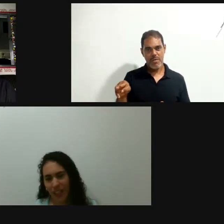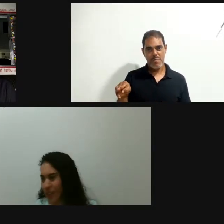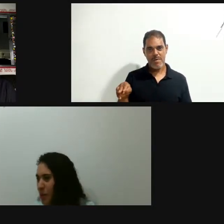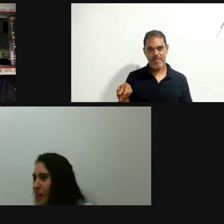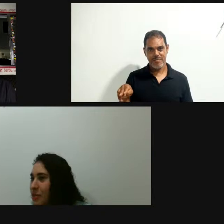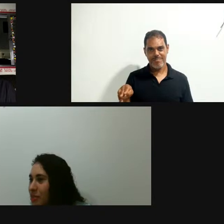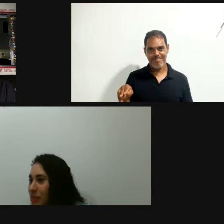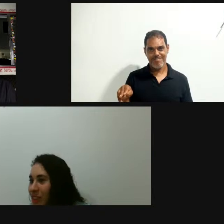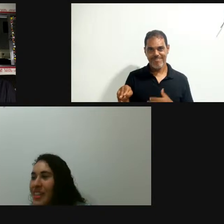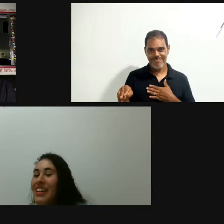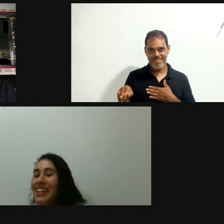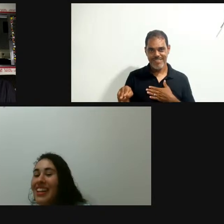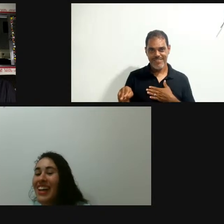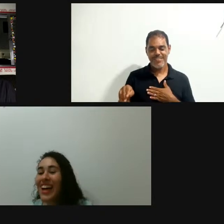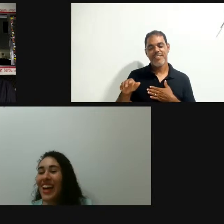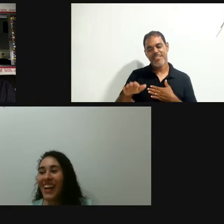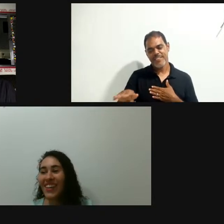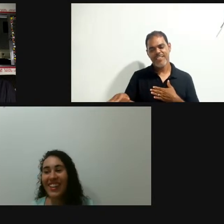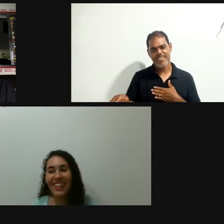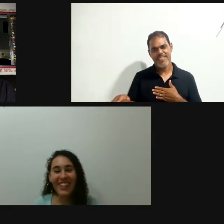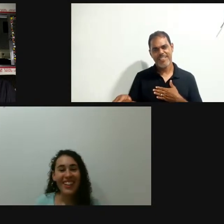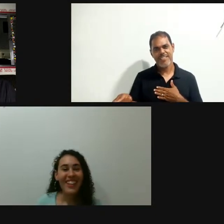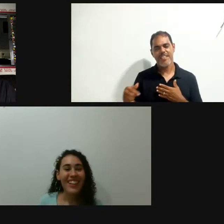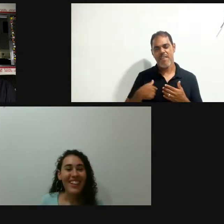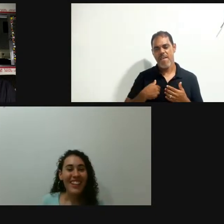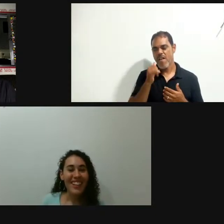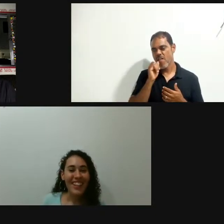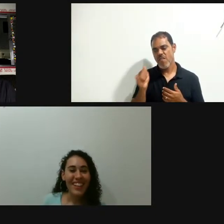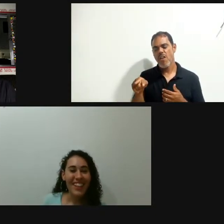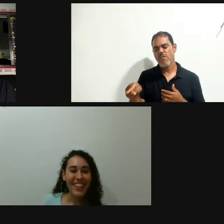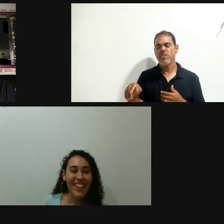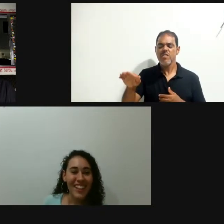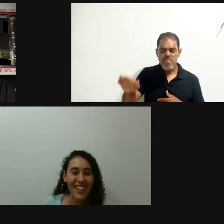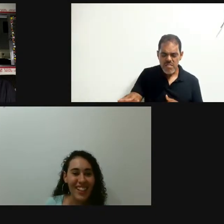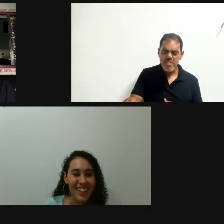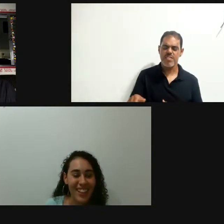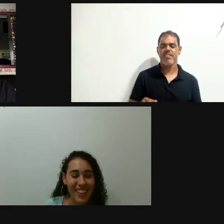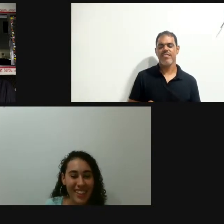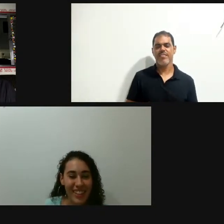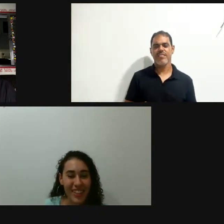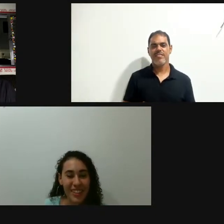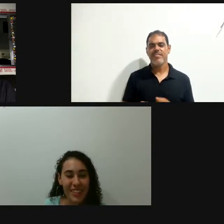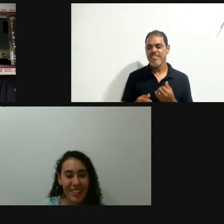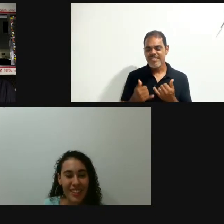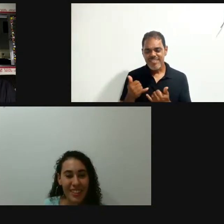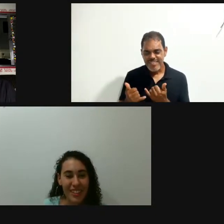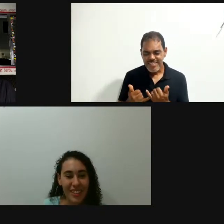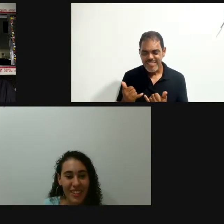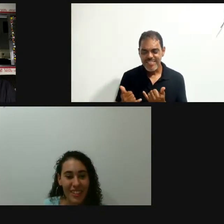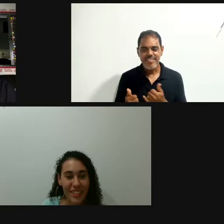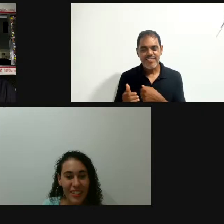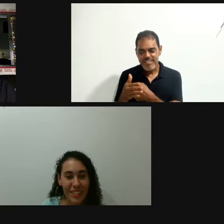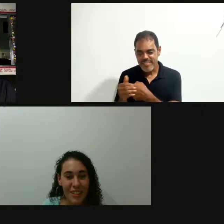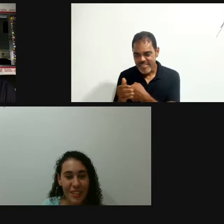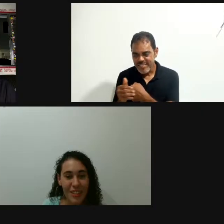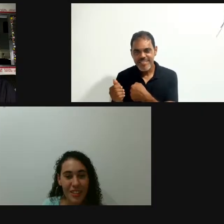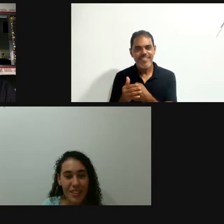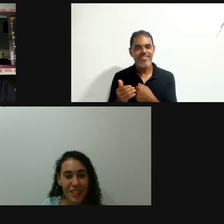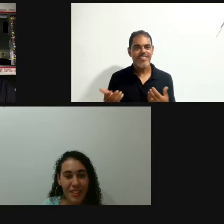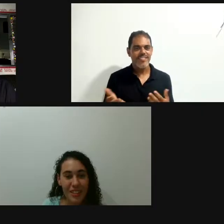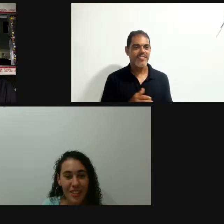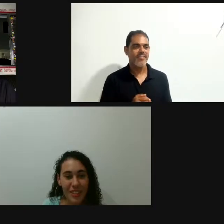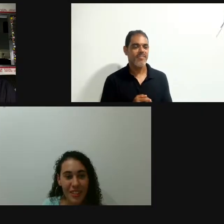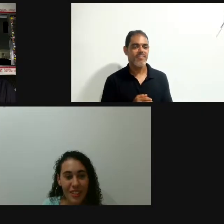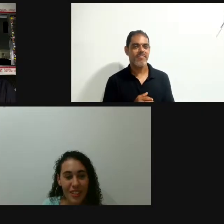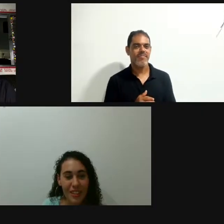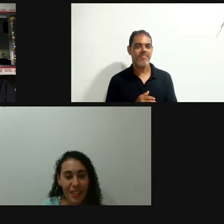uma criança, mas. Enfim. É genético, mas a tropa, no exército, o pessoal falava, né? Que a tropa é espelho do guia, né?